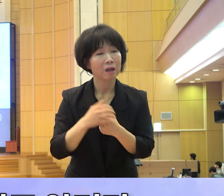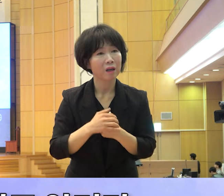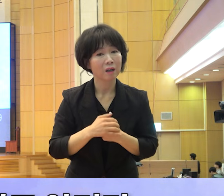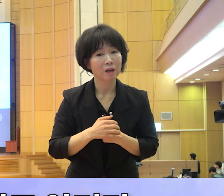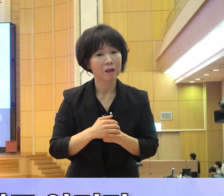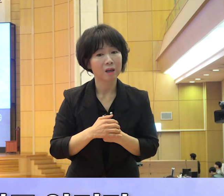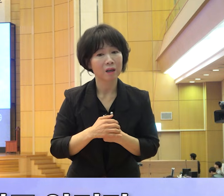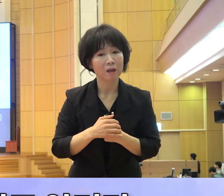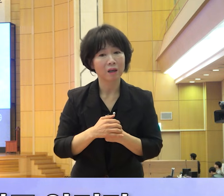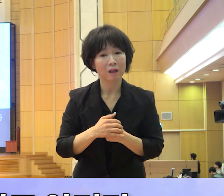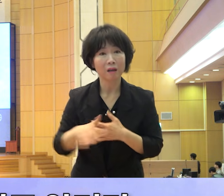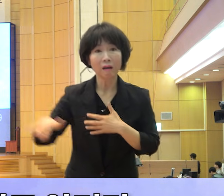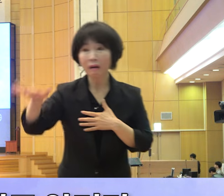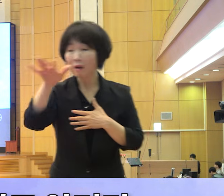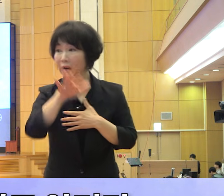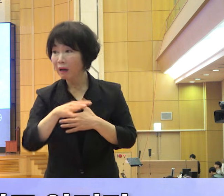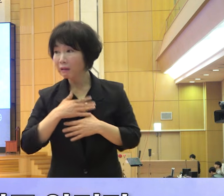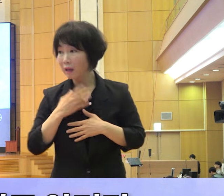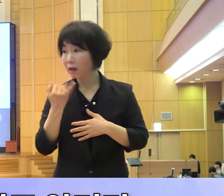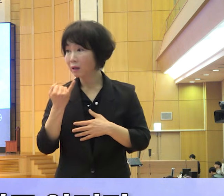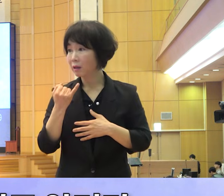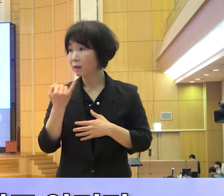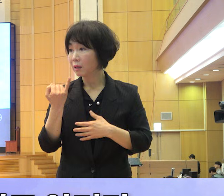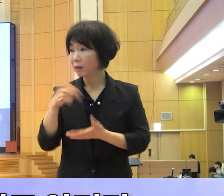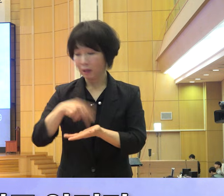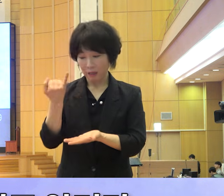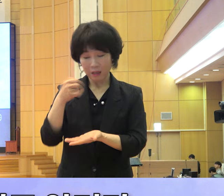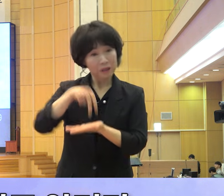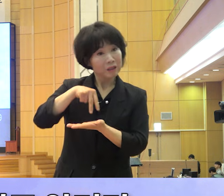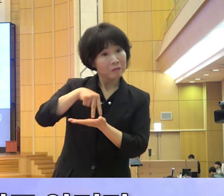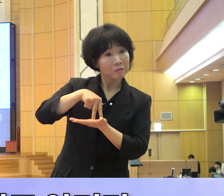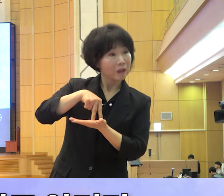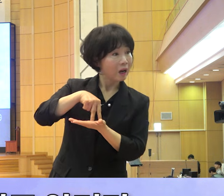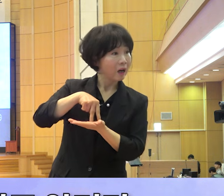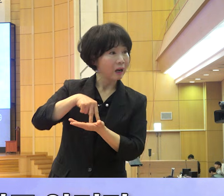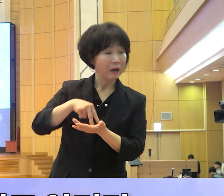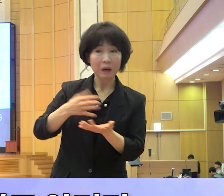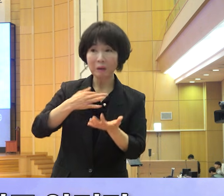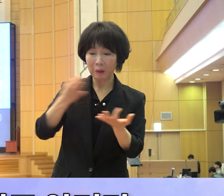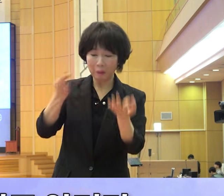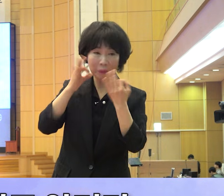좀 단점이라 할까 약점이라 할까 조금 그런 것들은요